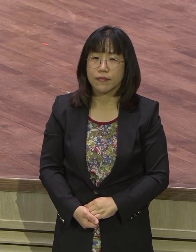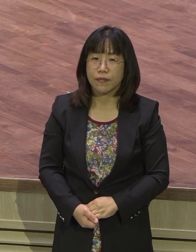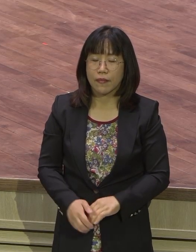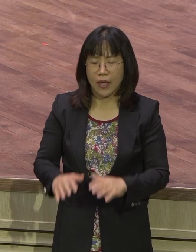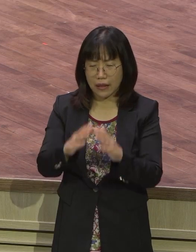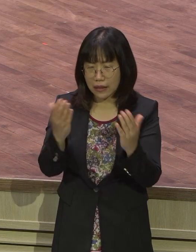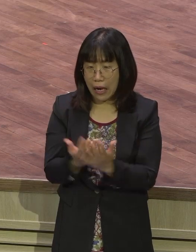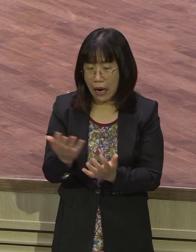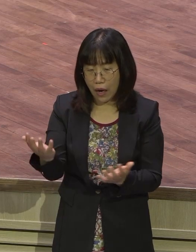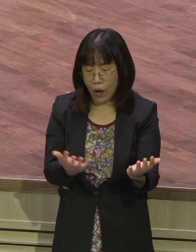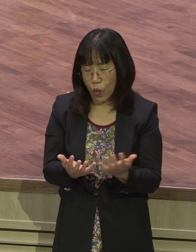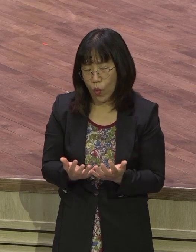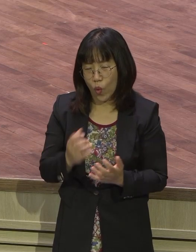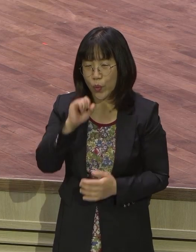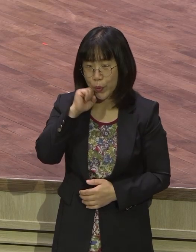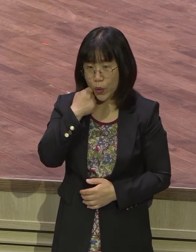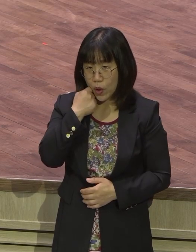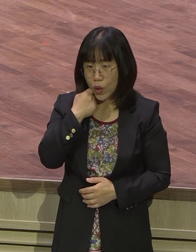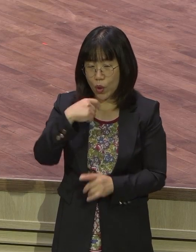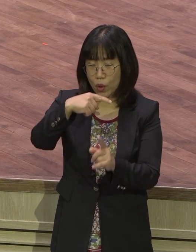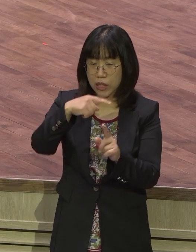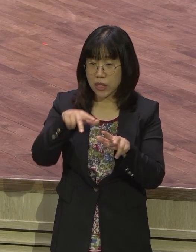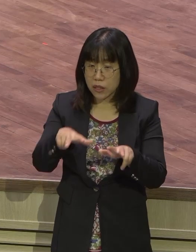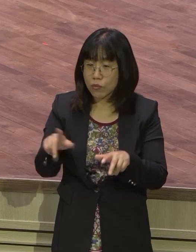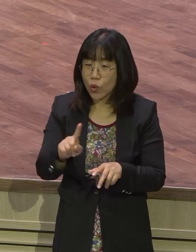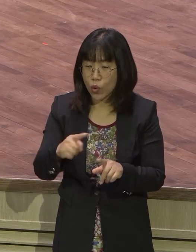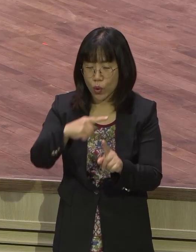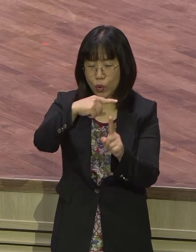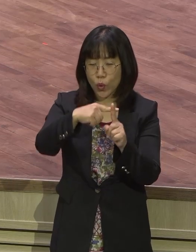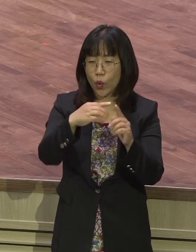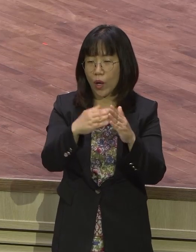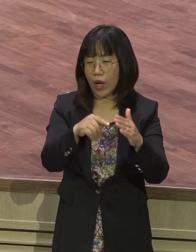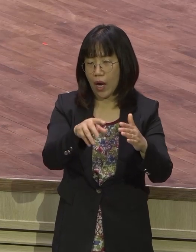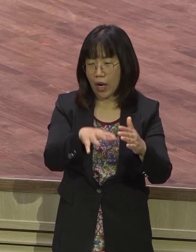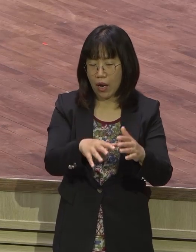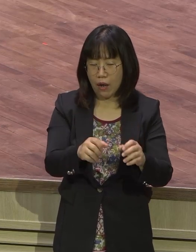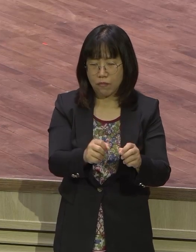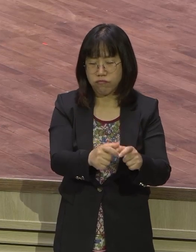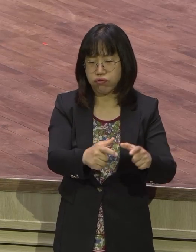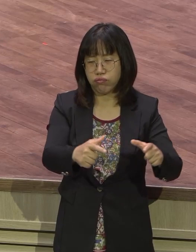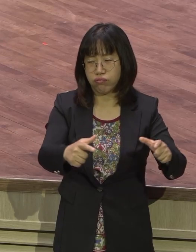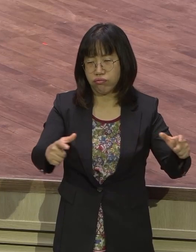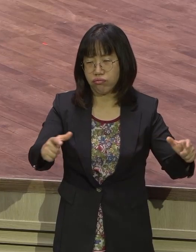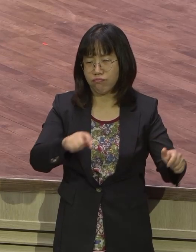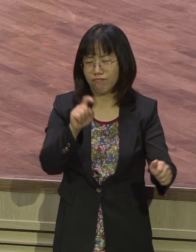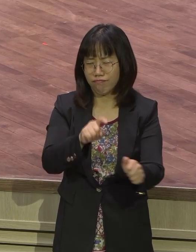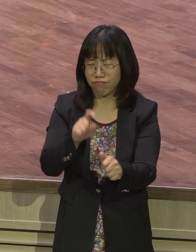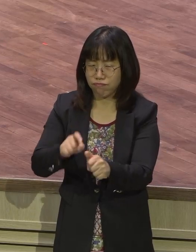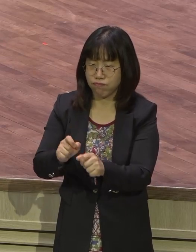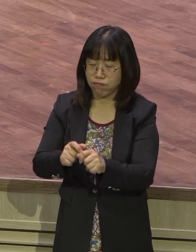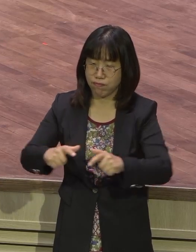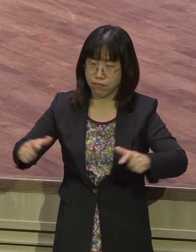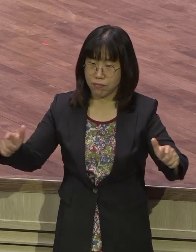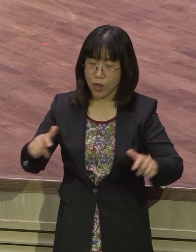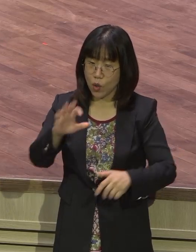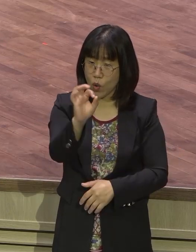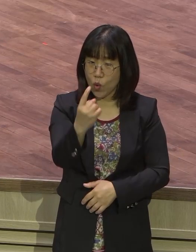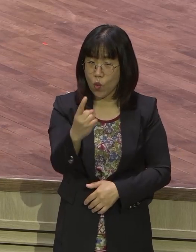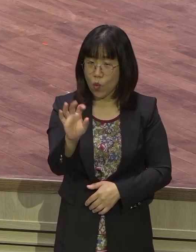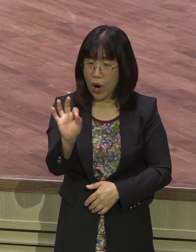지금 분위기가 교회 쪽으로 계속 몰리고 있어요 왕성교회 보니까 코로나19 걸려가지고 지금